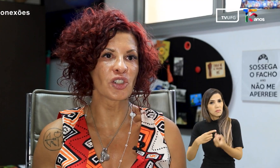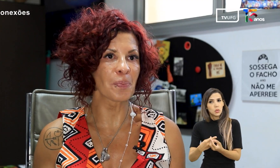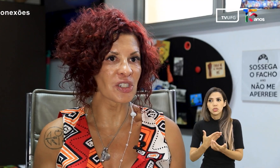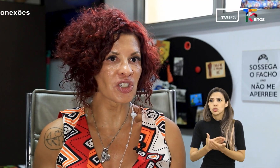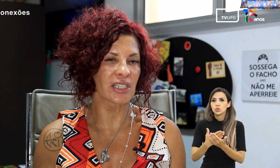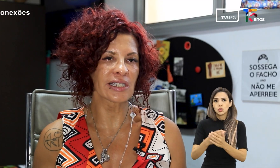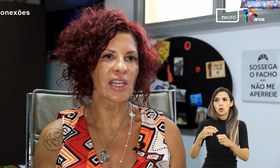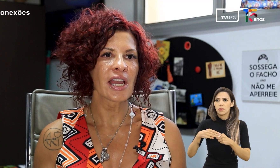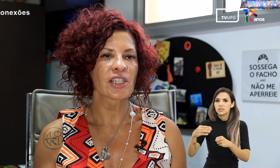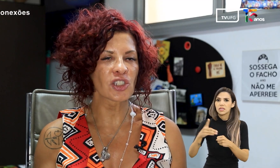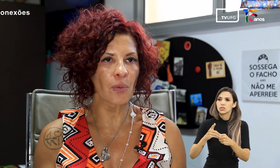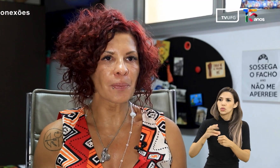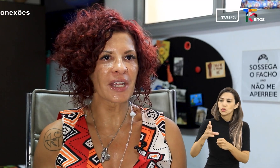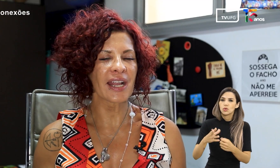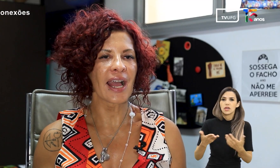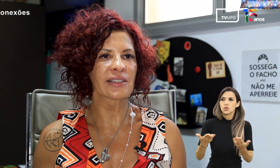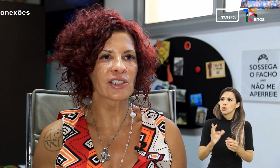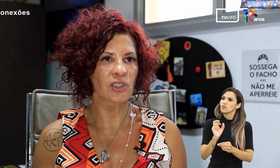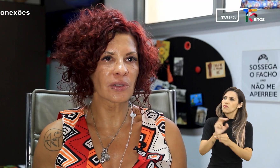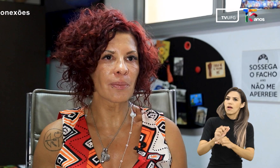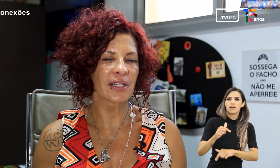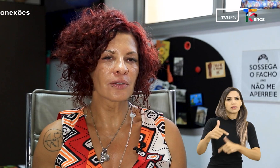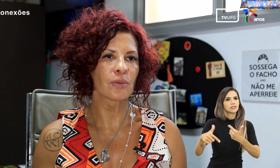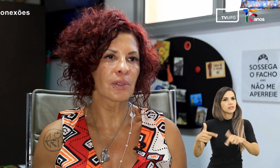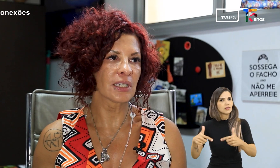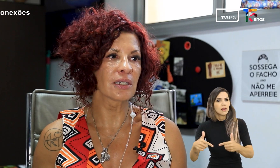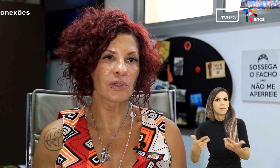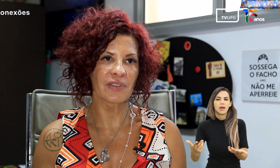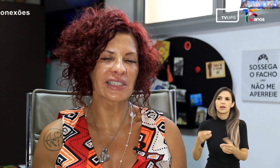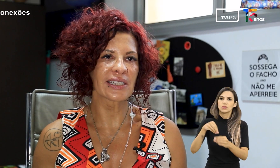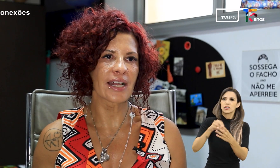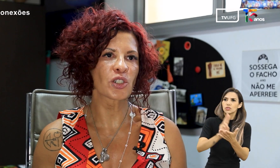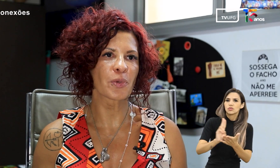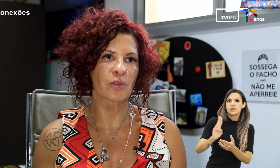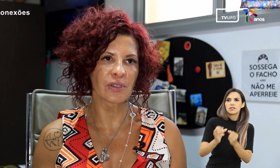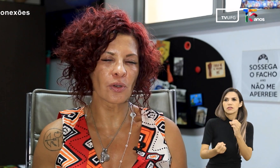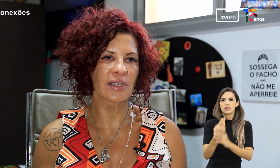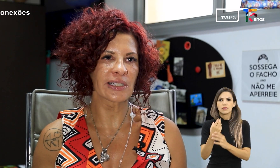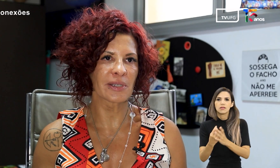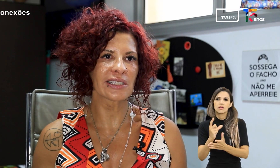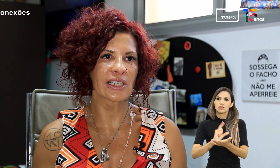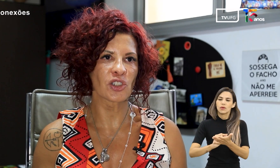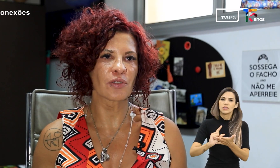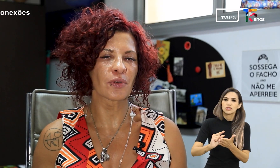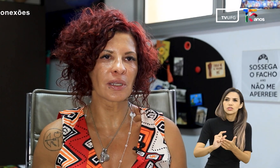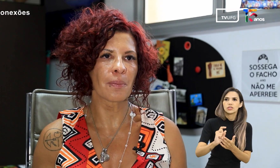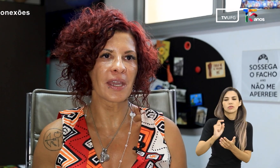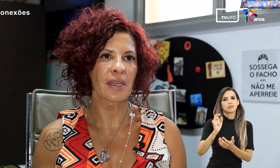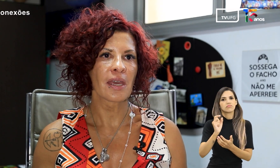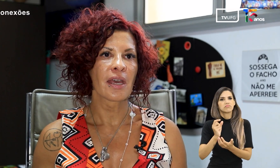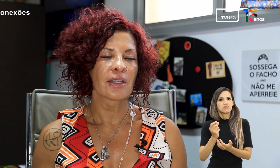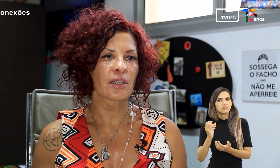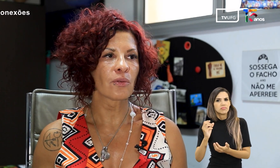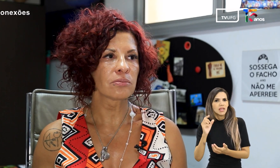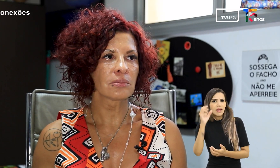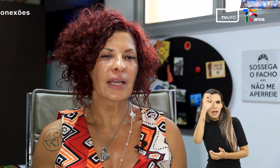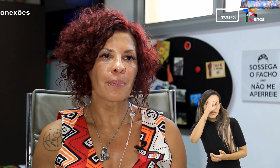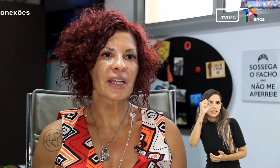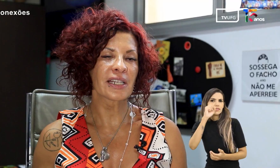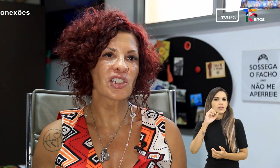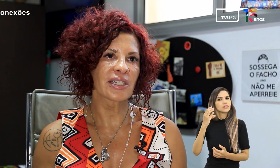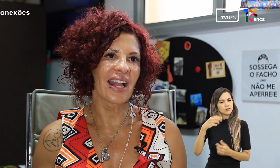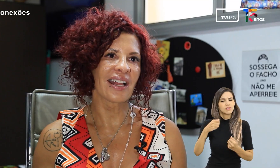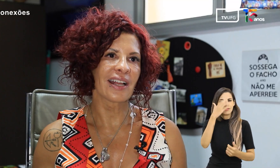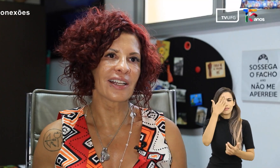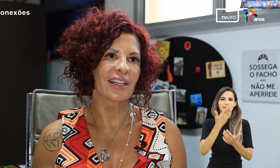colegas de pesquisa, estão empregados, estão trabalhando em universidades, produzindo conhecimento científico também. Então, é